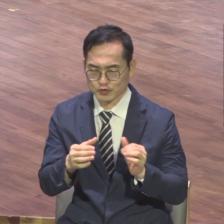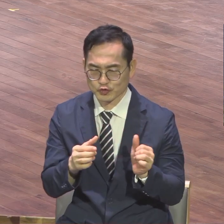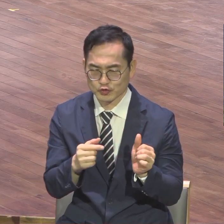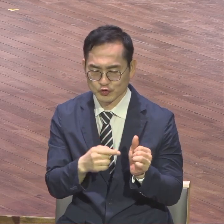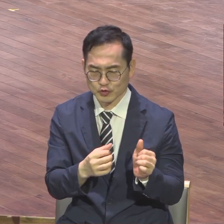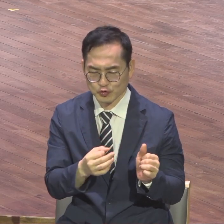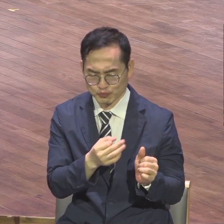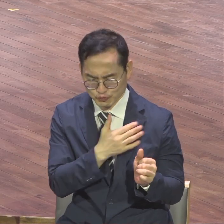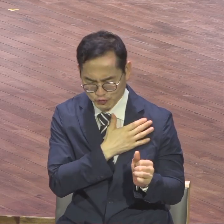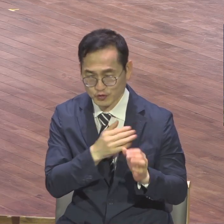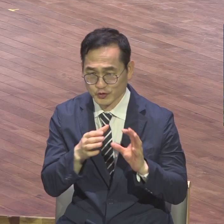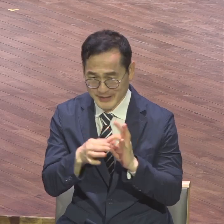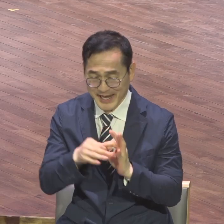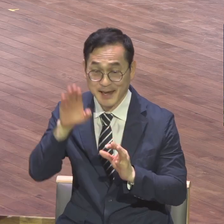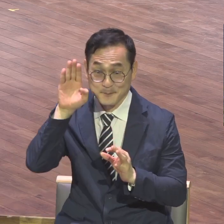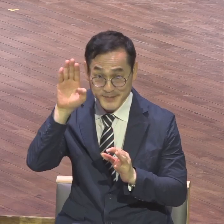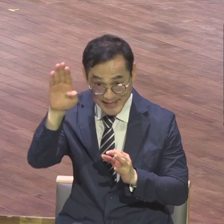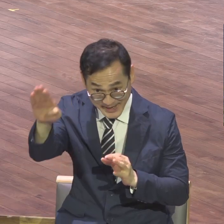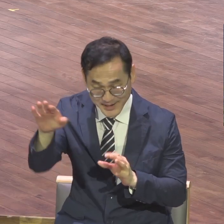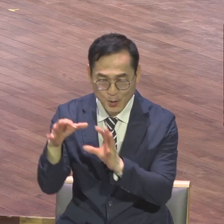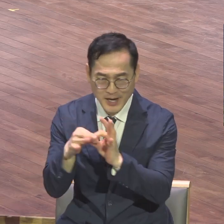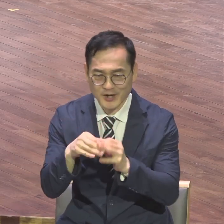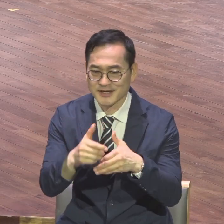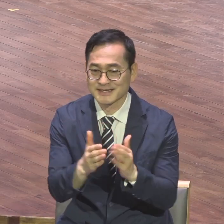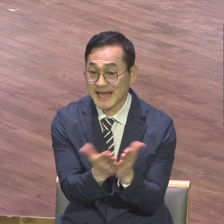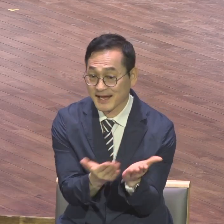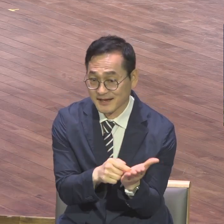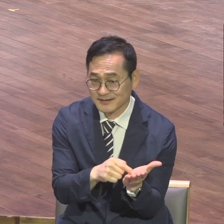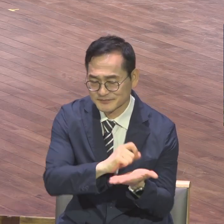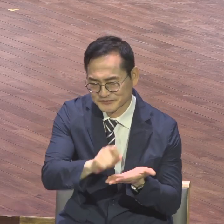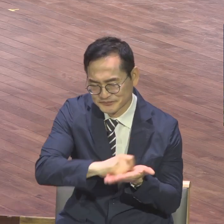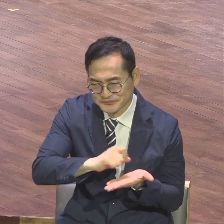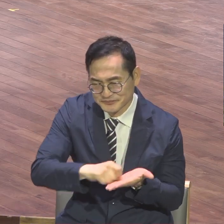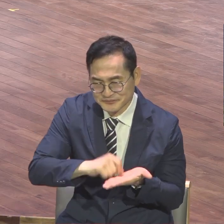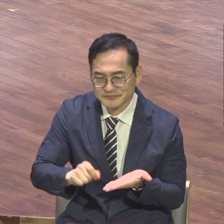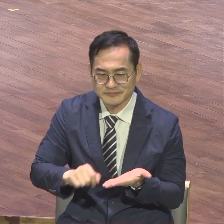책에서 무용지식이라는 그러한 개념을 언급했습니다.